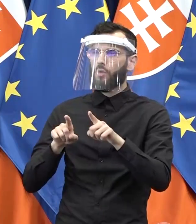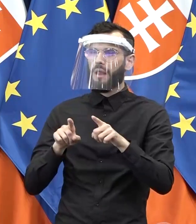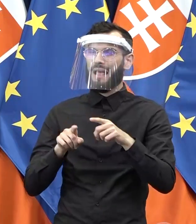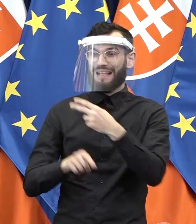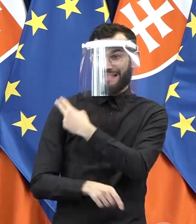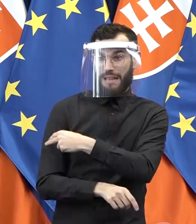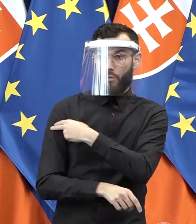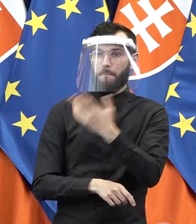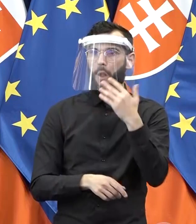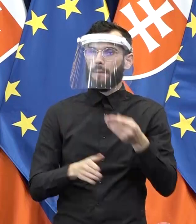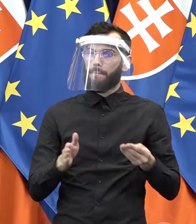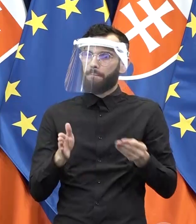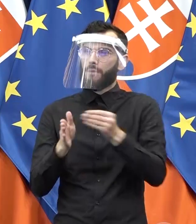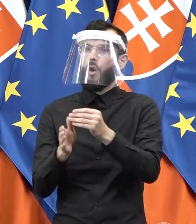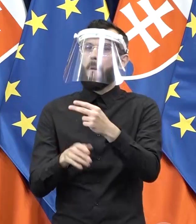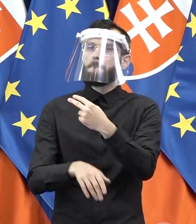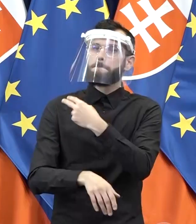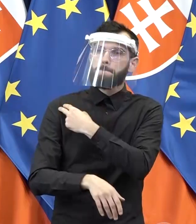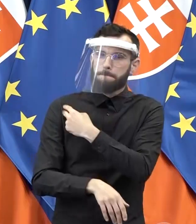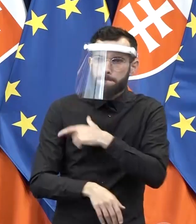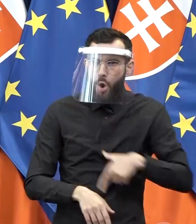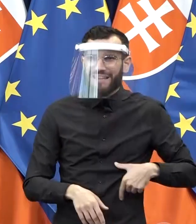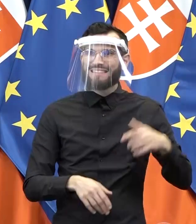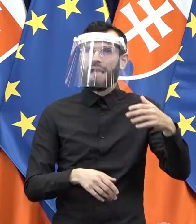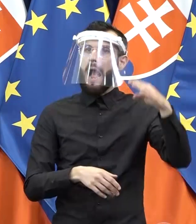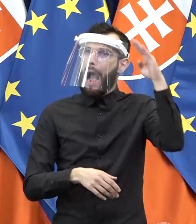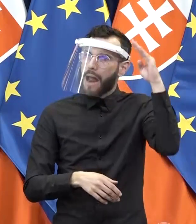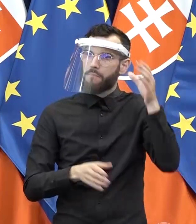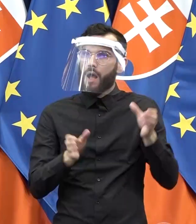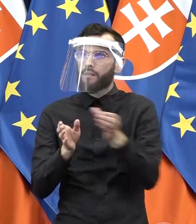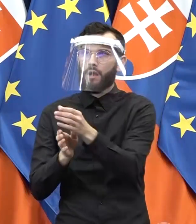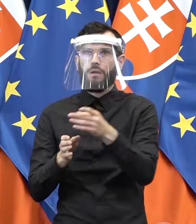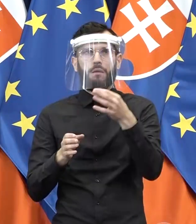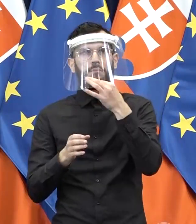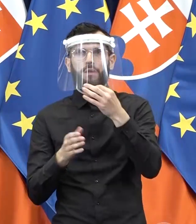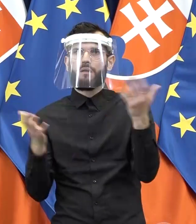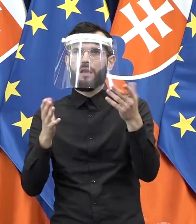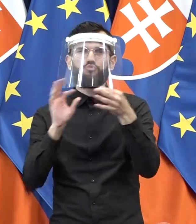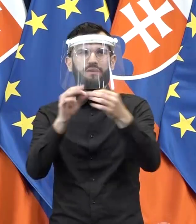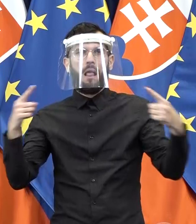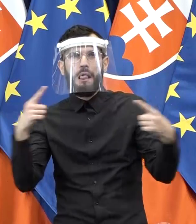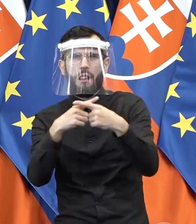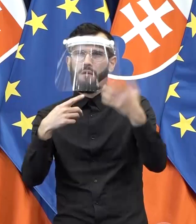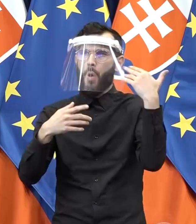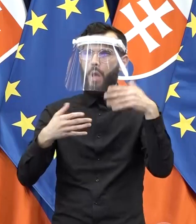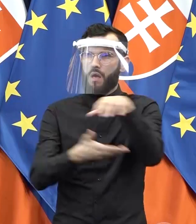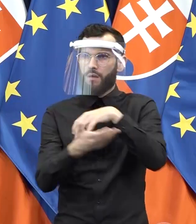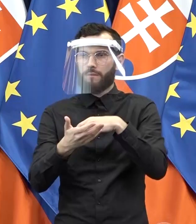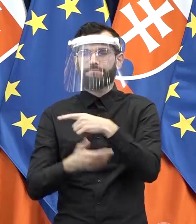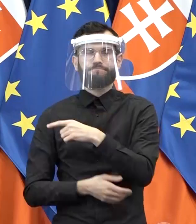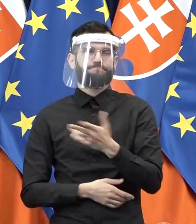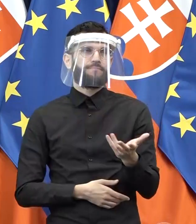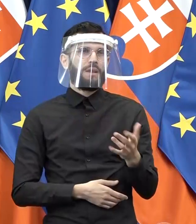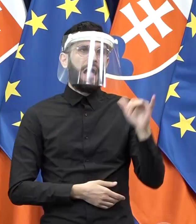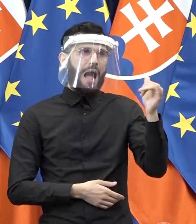pribudnúť policajci a armáda. Viete povedať v ktorých? Kde by mali riešiť tie výdrženosti, o ktorých ste hovorili? Áno,